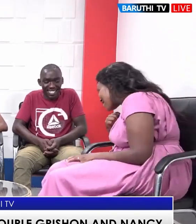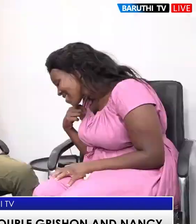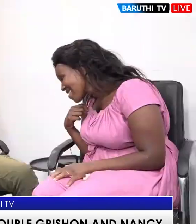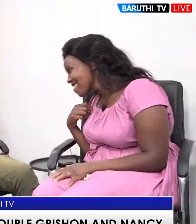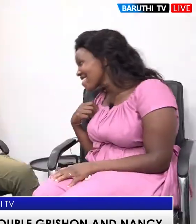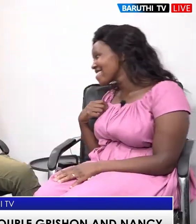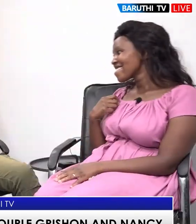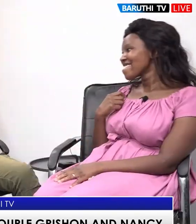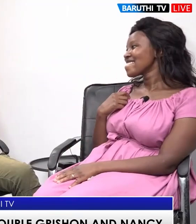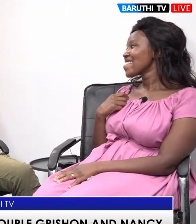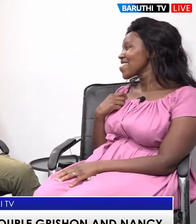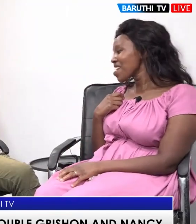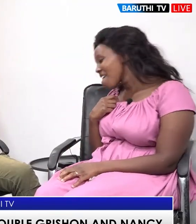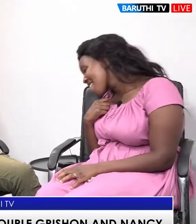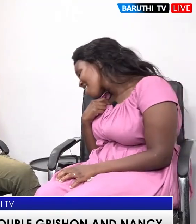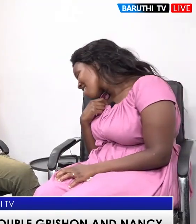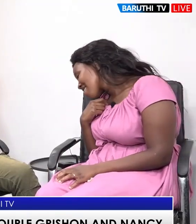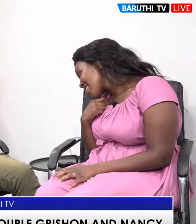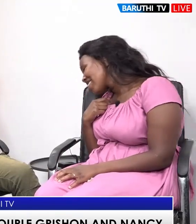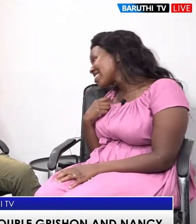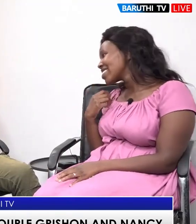Muulize kama kuna kitu anataka kuongezea kabla tu.